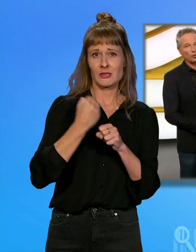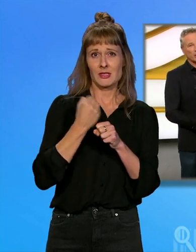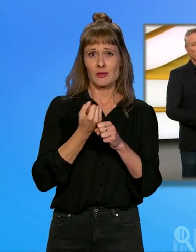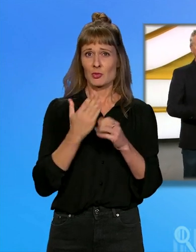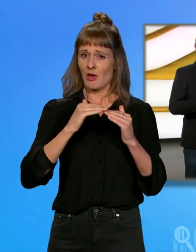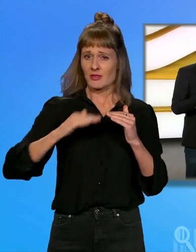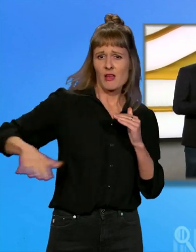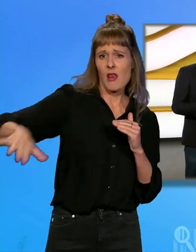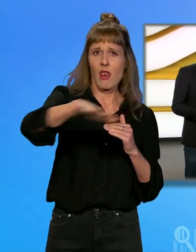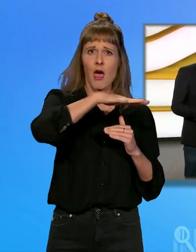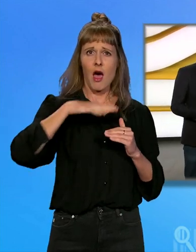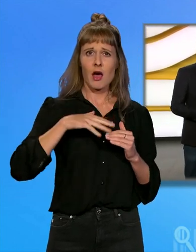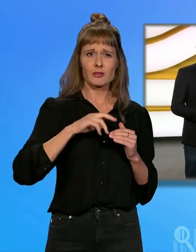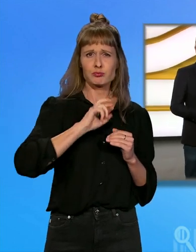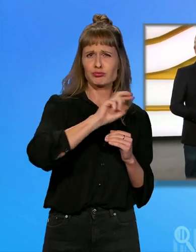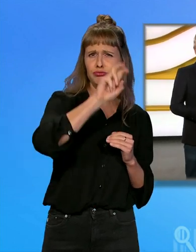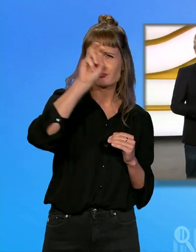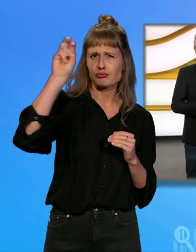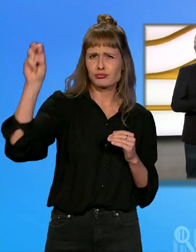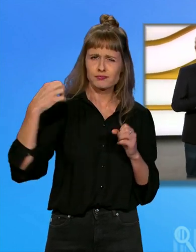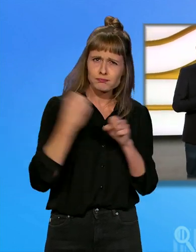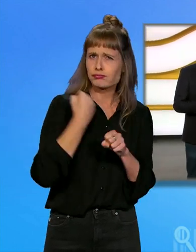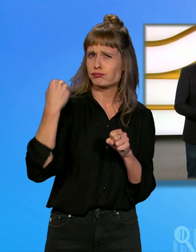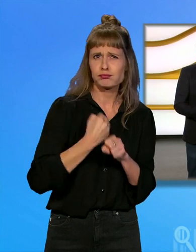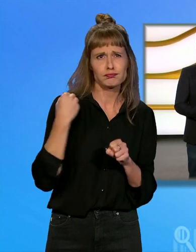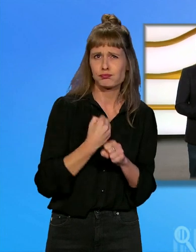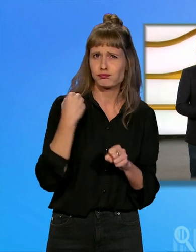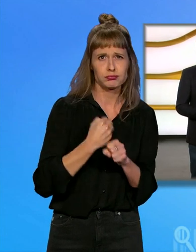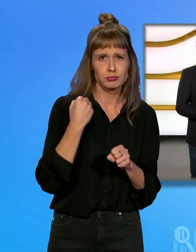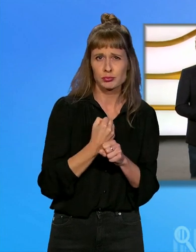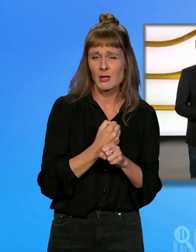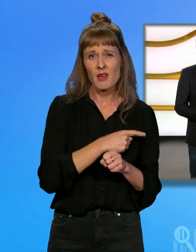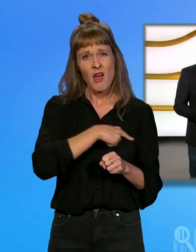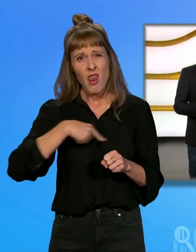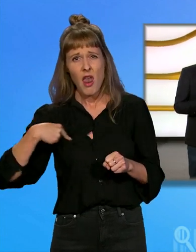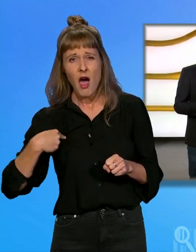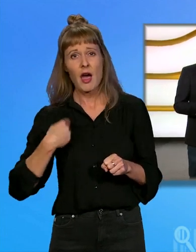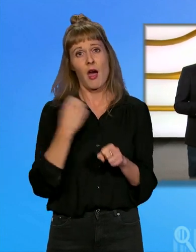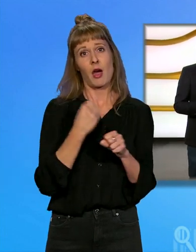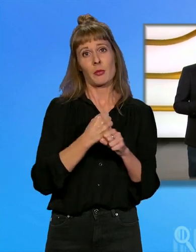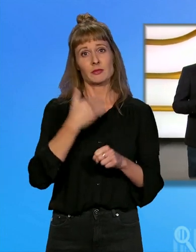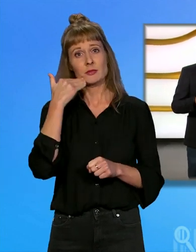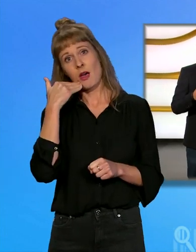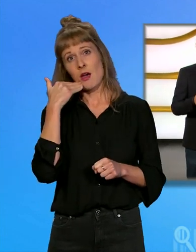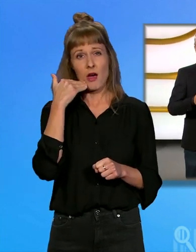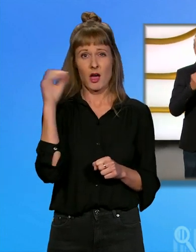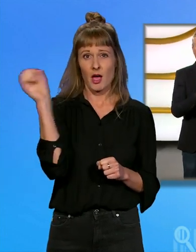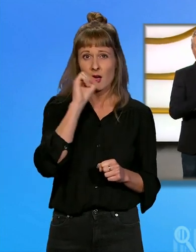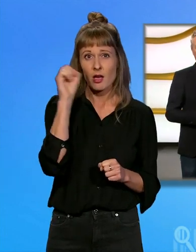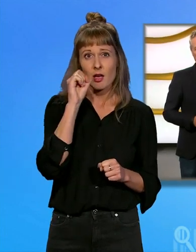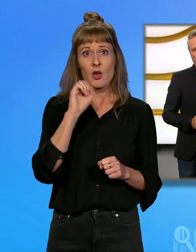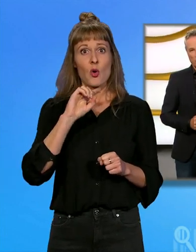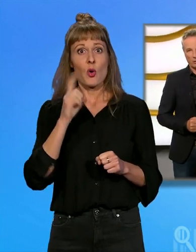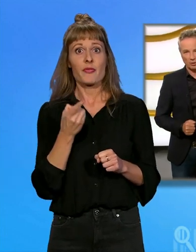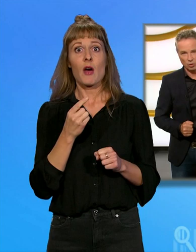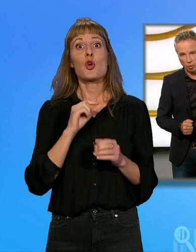stehen unter einem enormen zeitlichen Druck. Sie haben extrem lange Arbeitstage und sie haben unter Umständen einen Haufen